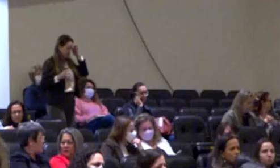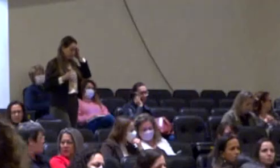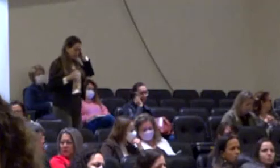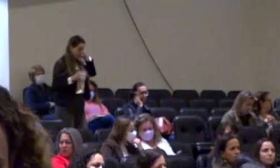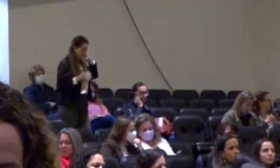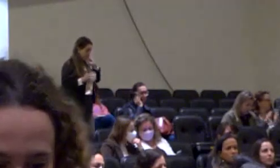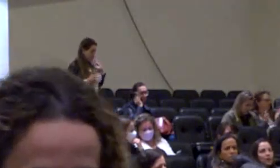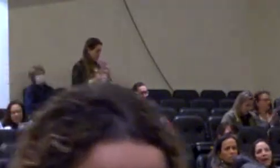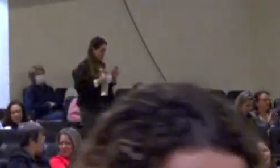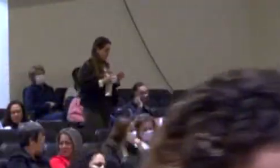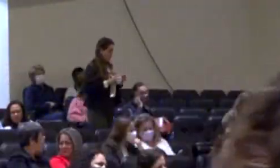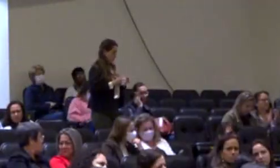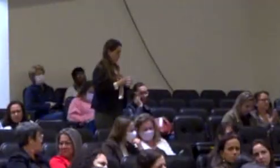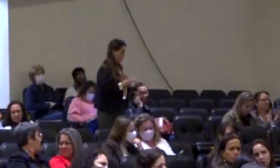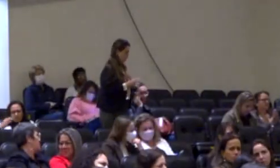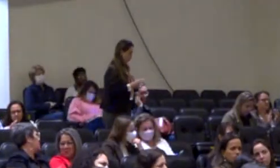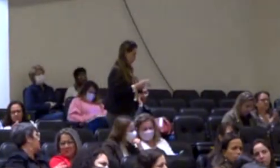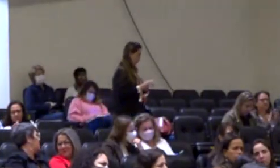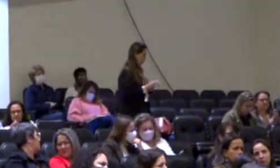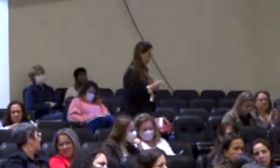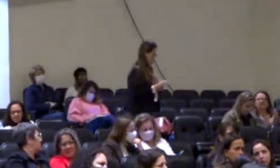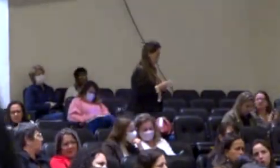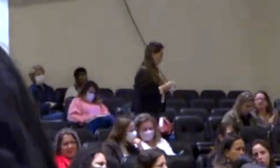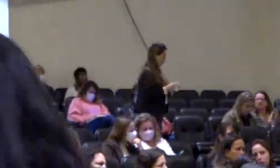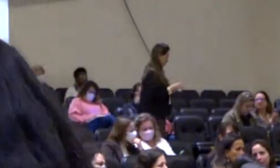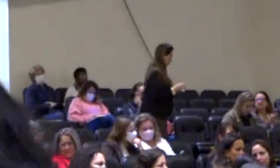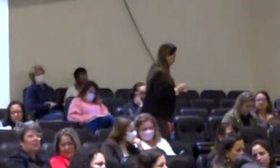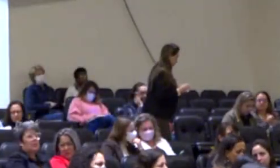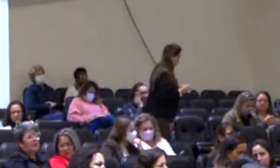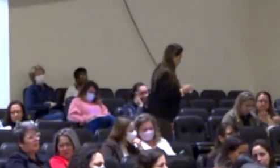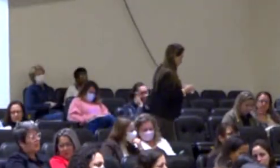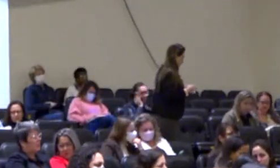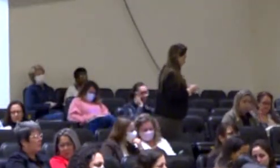hummm hummm hummm hummm